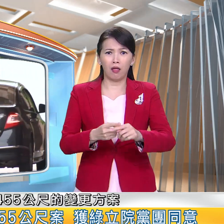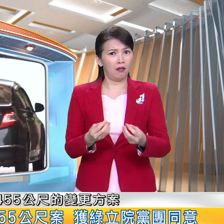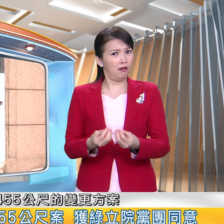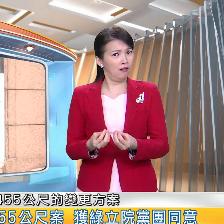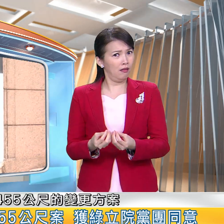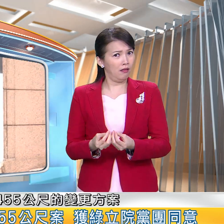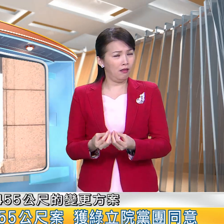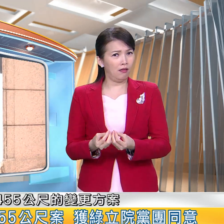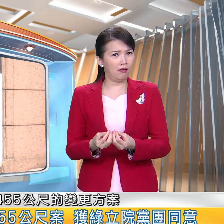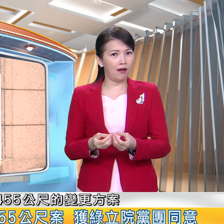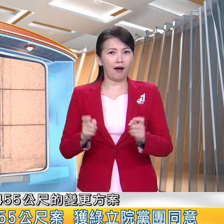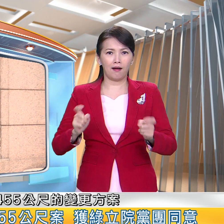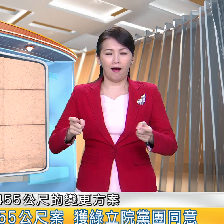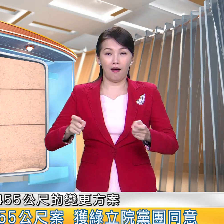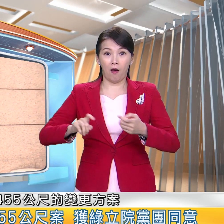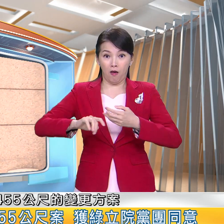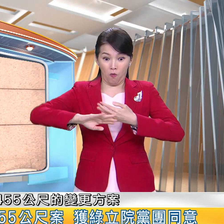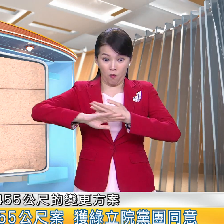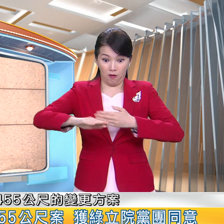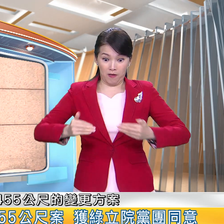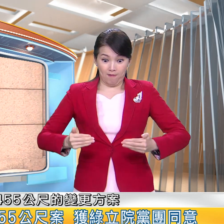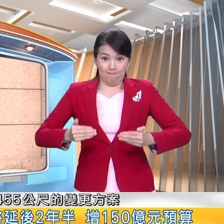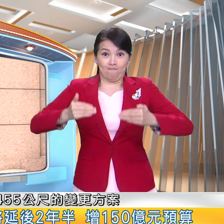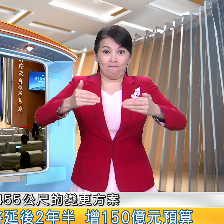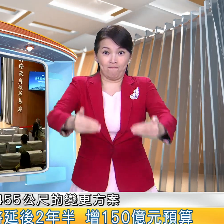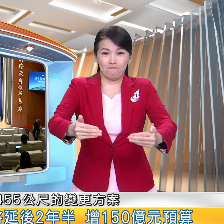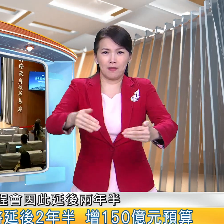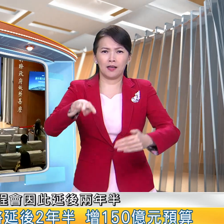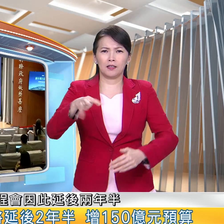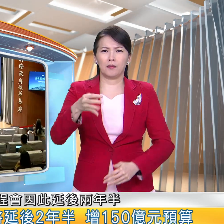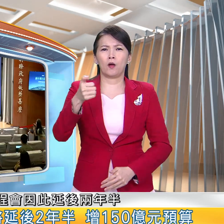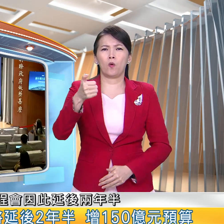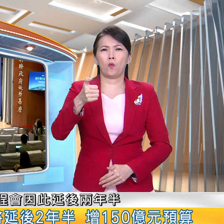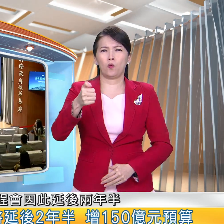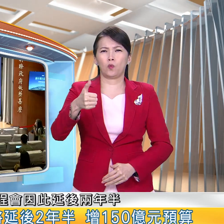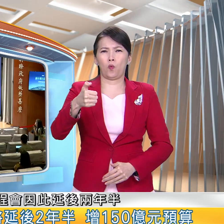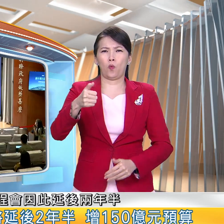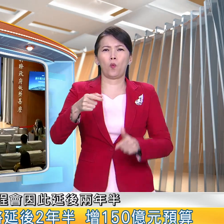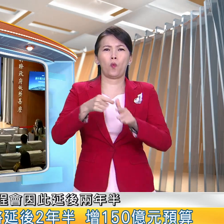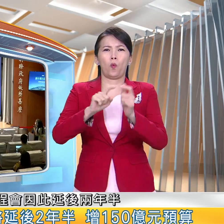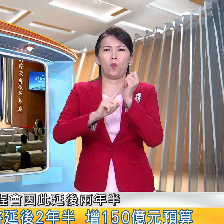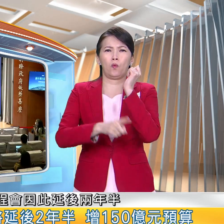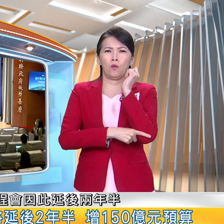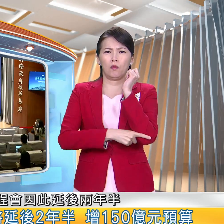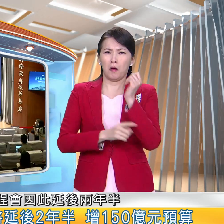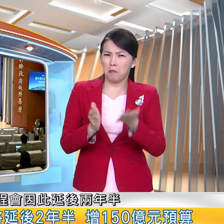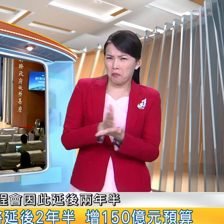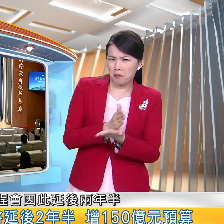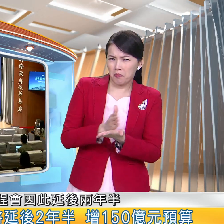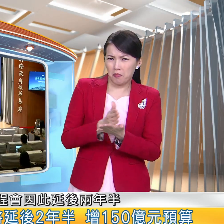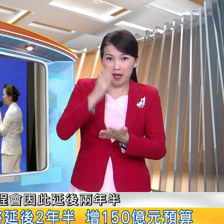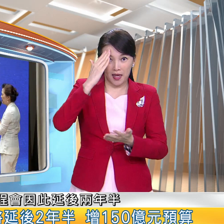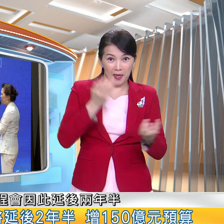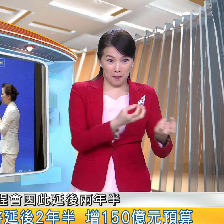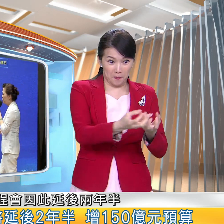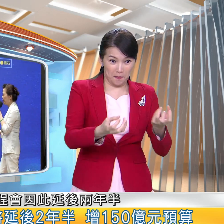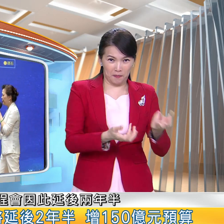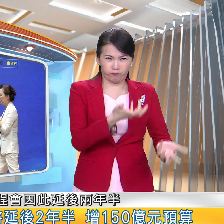推455公尺的变更方案，不过工期的时程会因此延